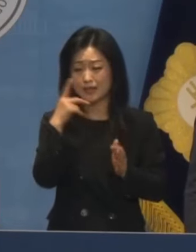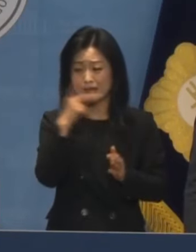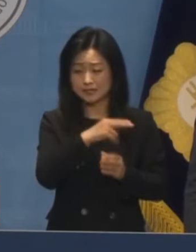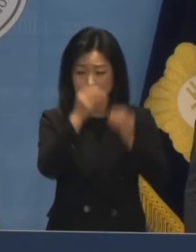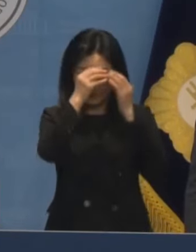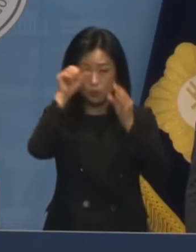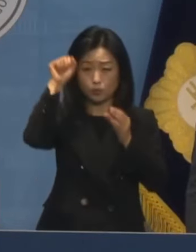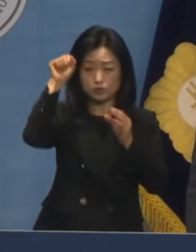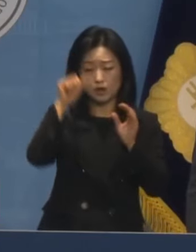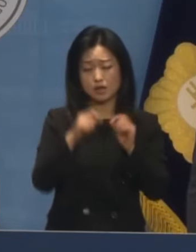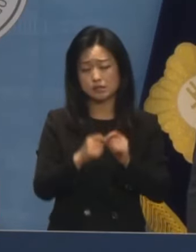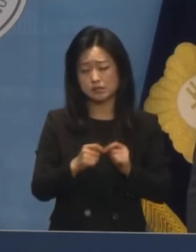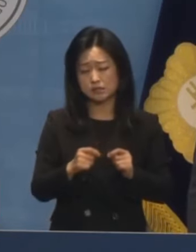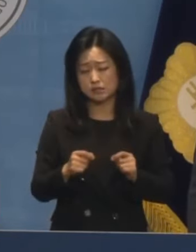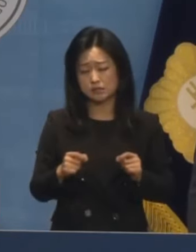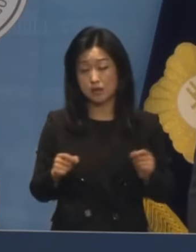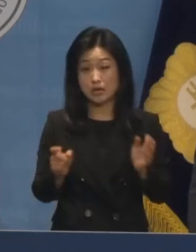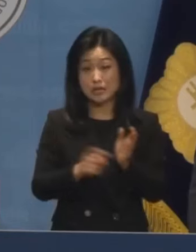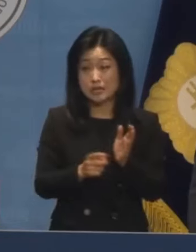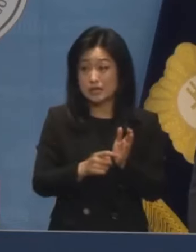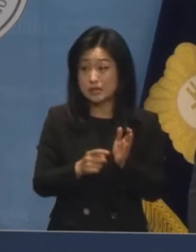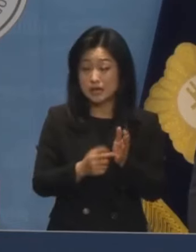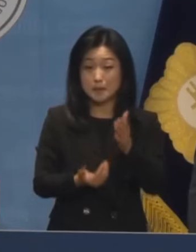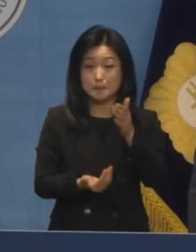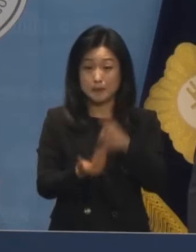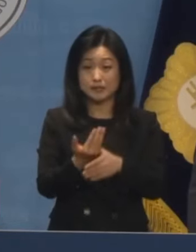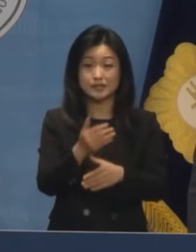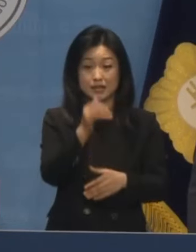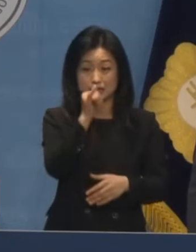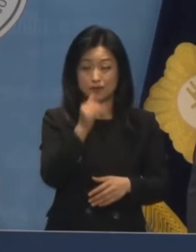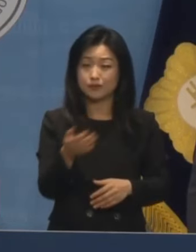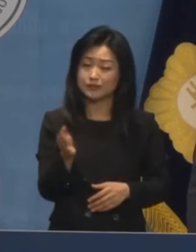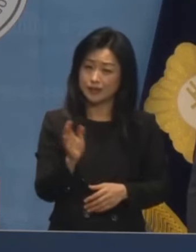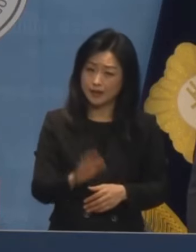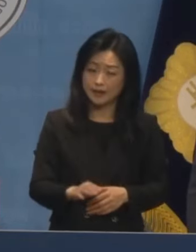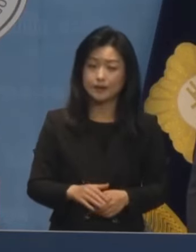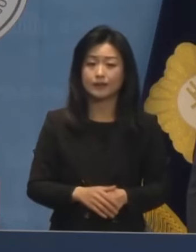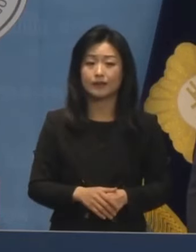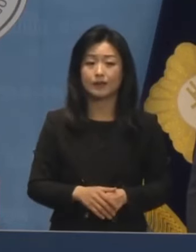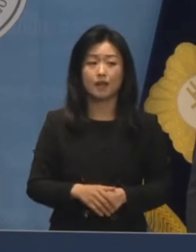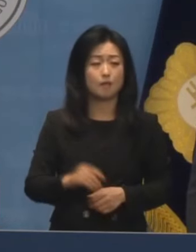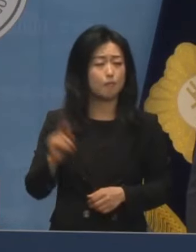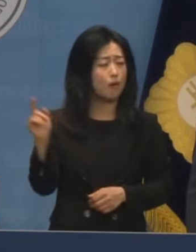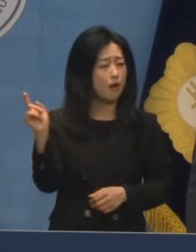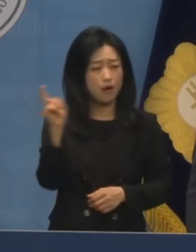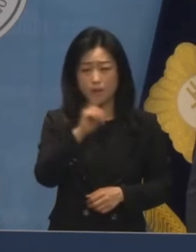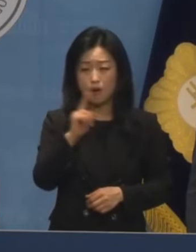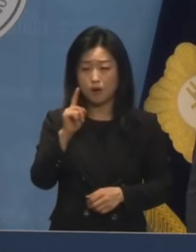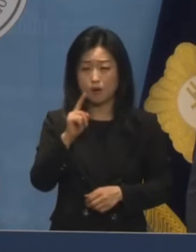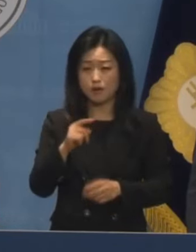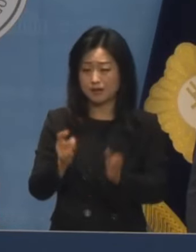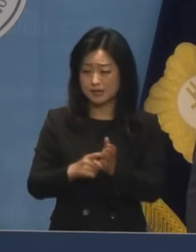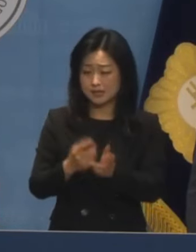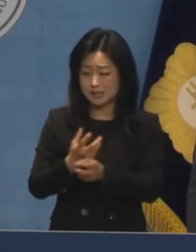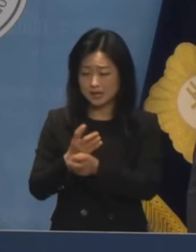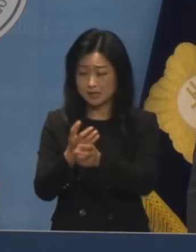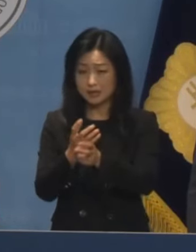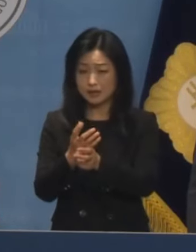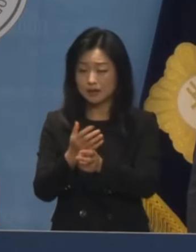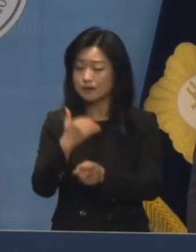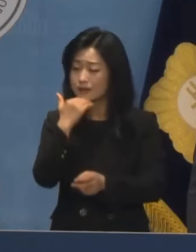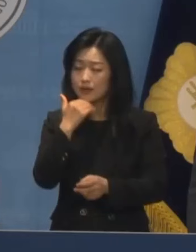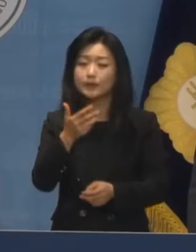농성이 길어지면서 응급 사태가 발생할 수 있으면도 불구하고 아무런 응급 호송 대책도 가지고